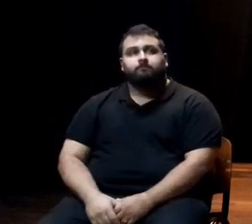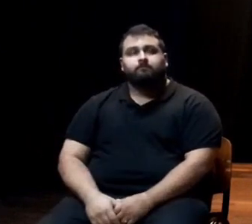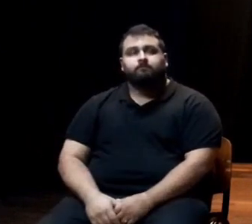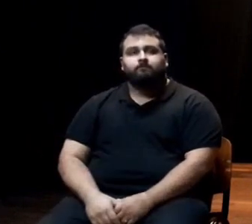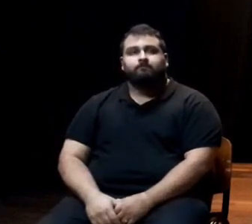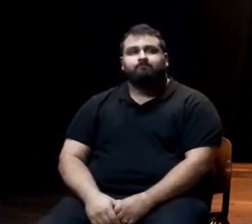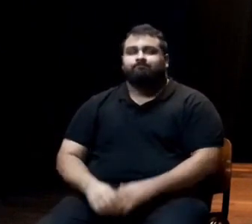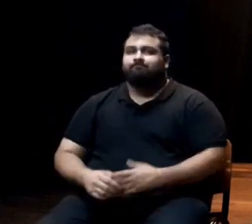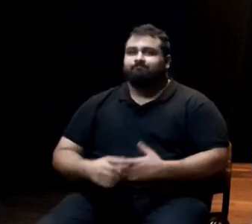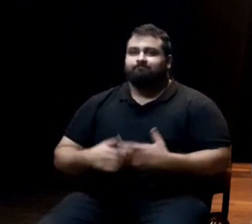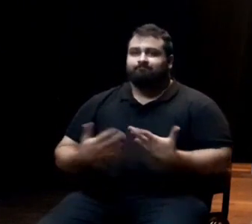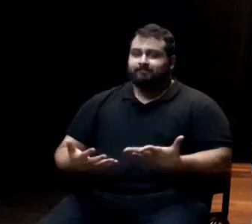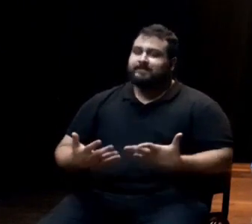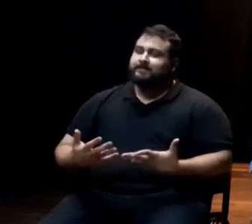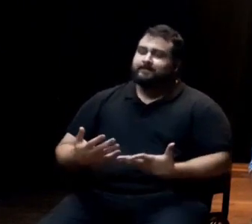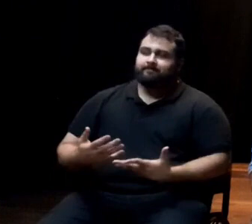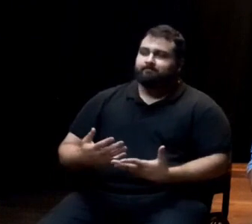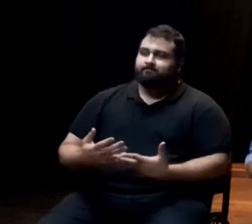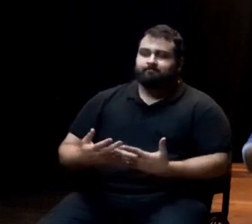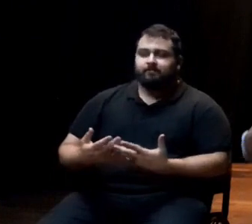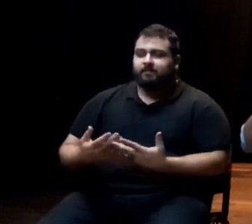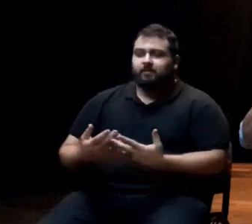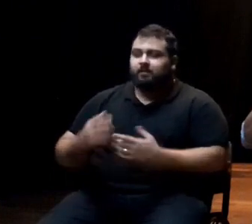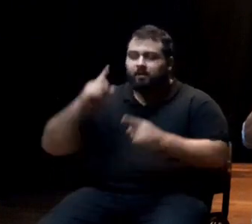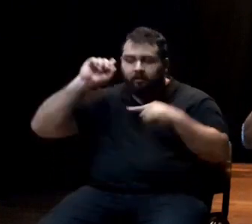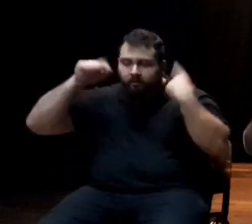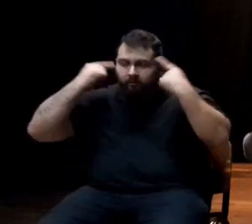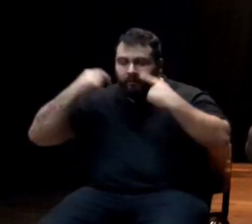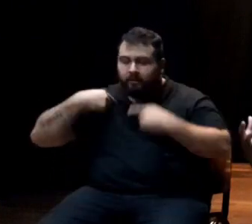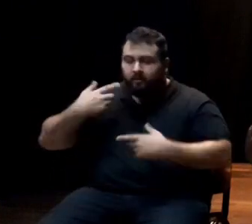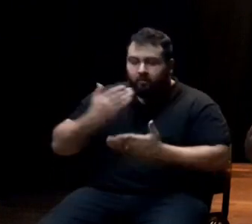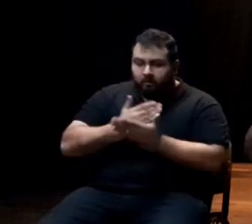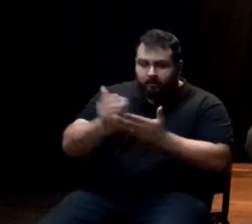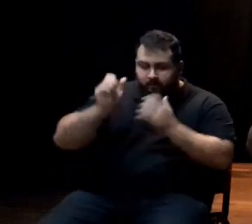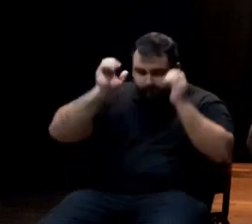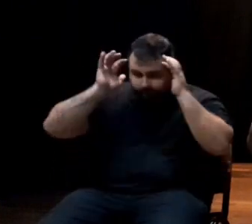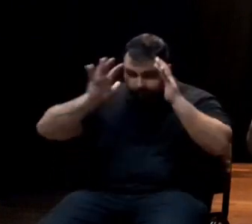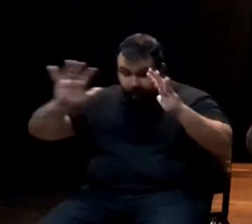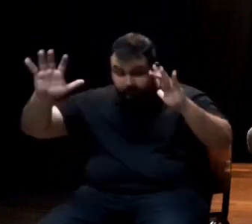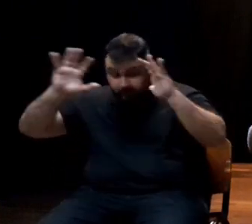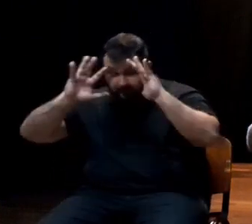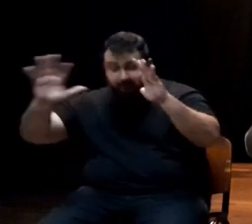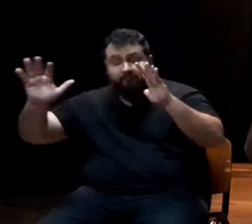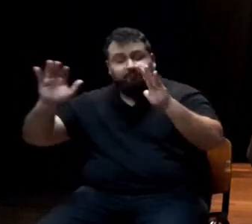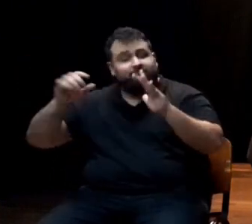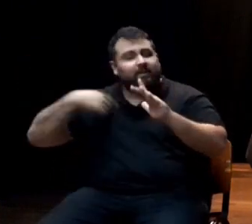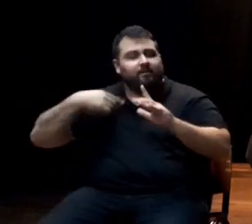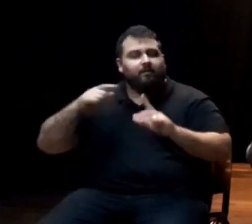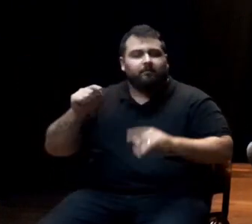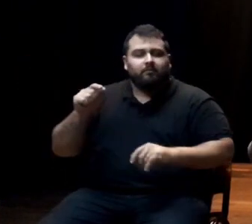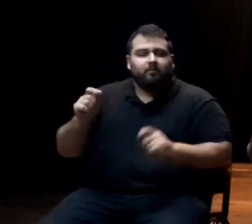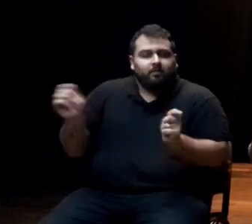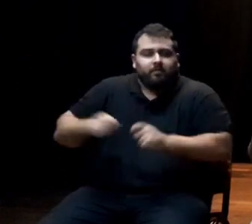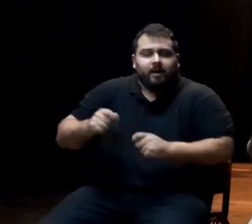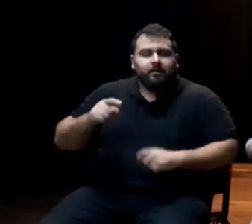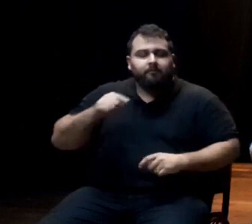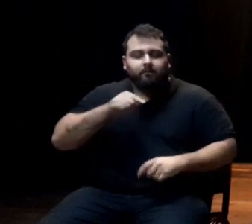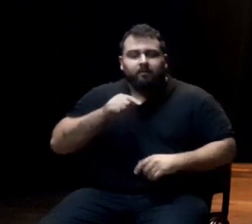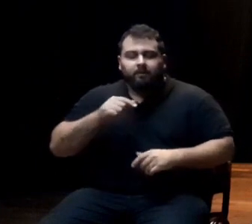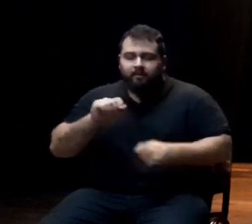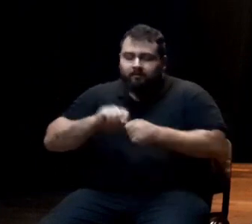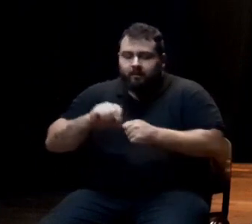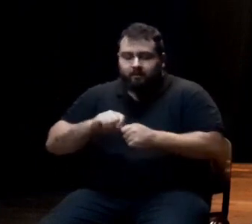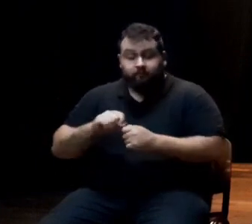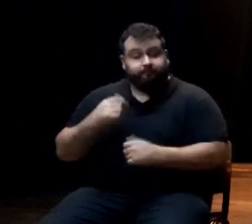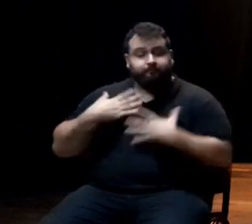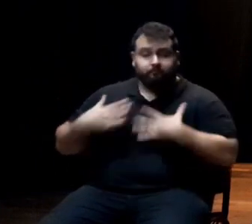Bom, é muito louco, porque você começa a viajar nessas possibilidades, sabe? O quanto o seu